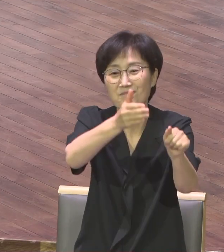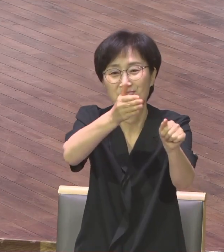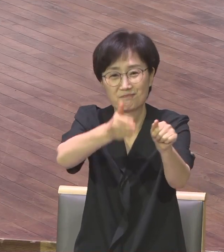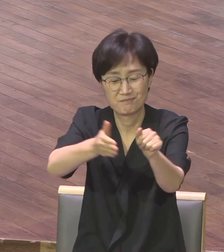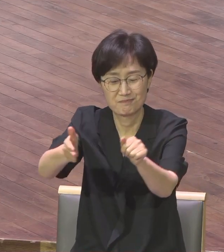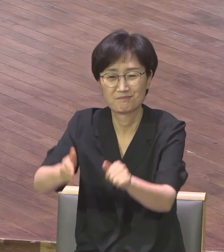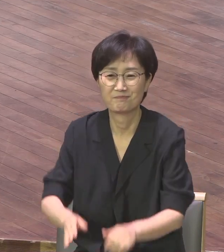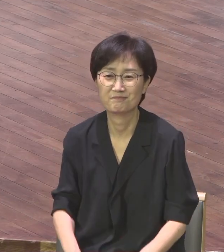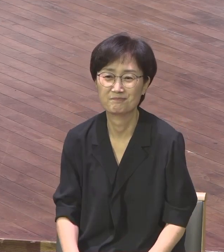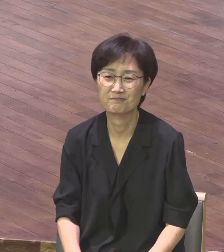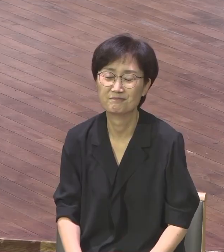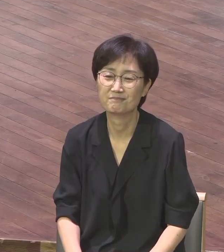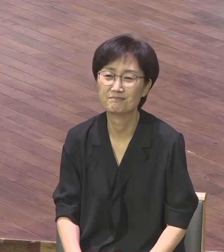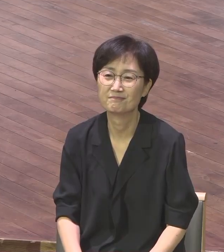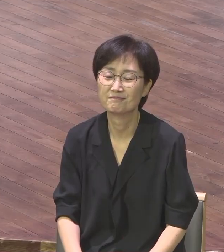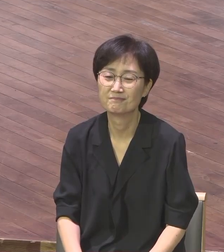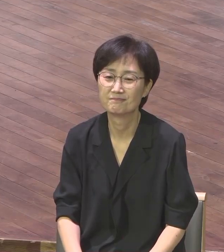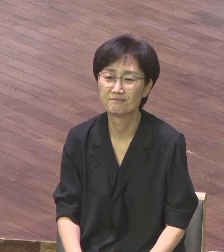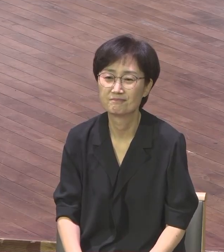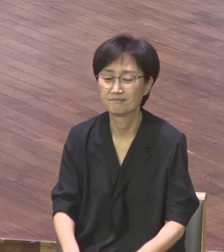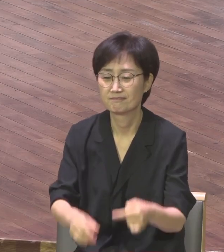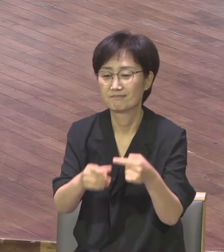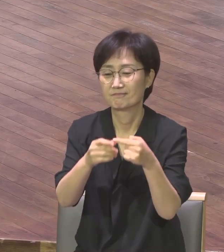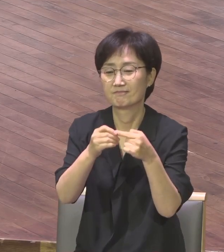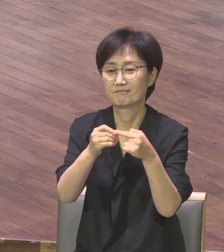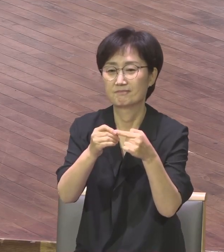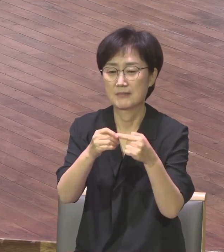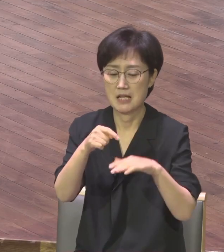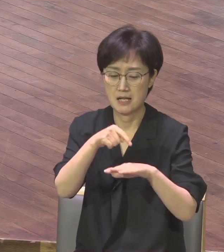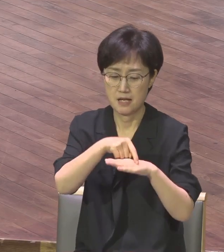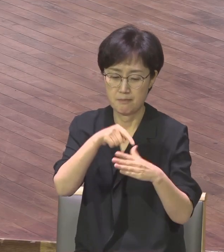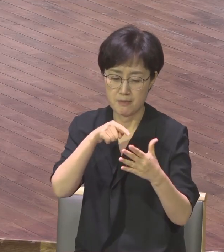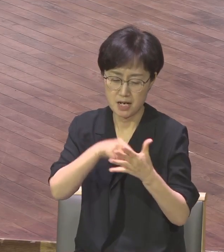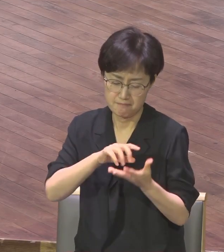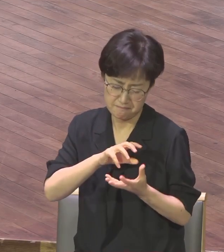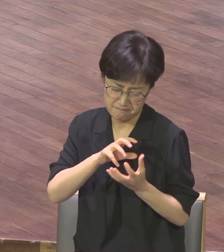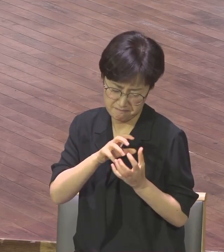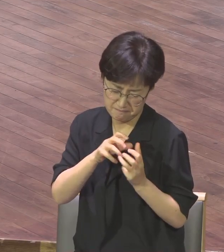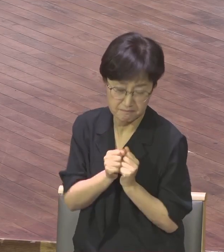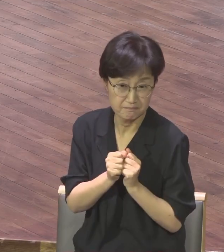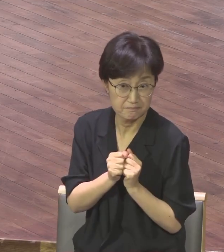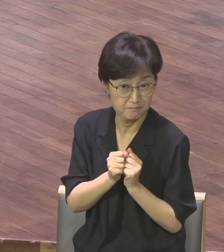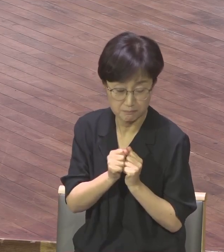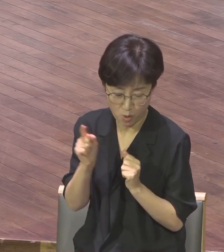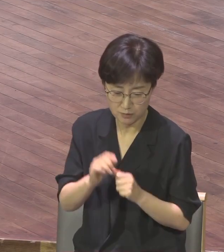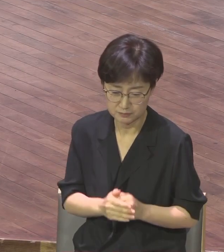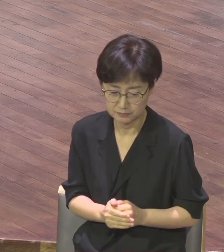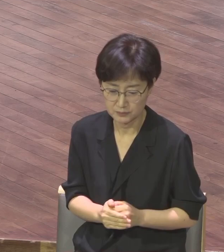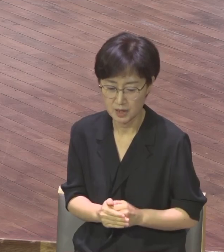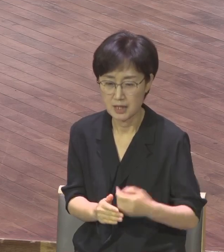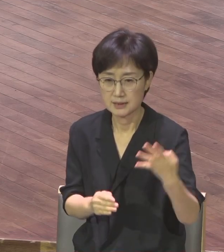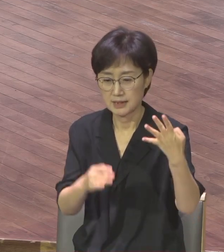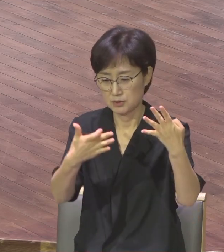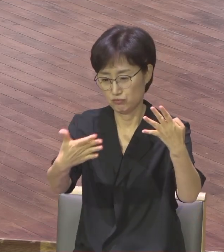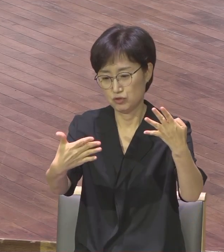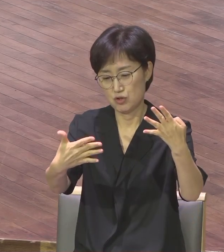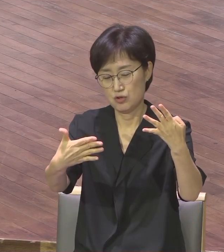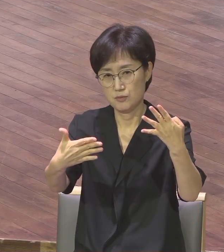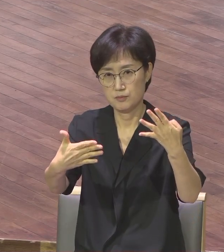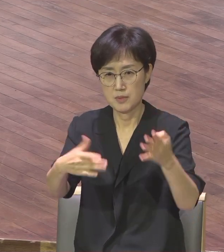제물로 축복합니다. 그럼 첫째로 마음을 다하는 전심입니다. 9절 봅니다. 미쁘다 이